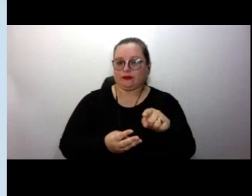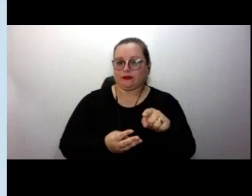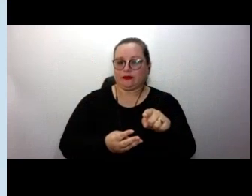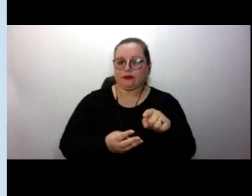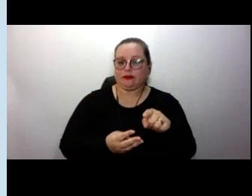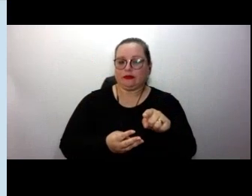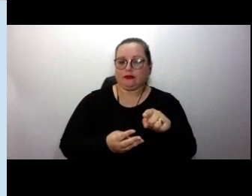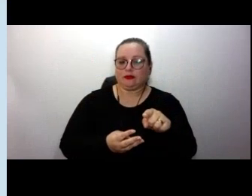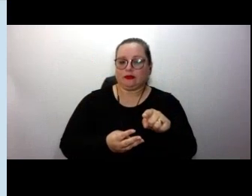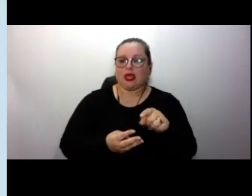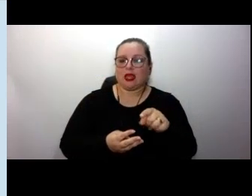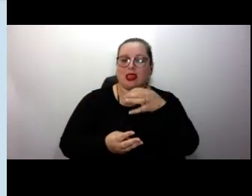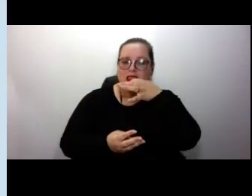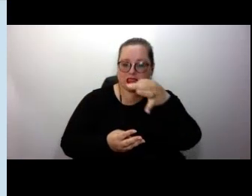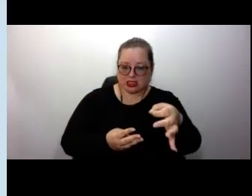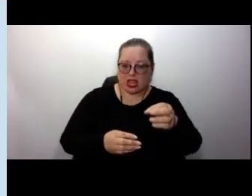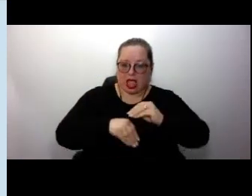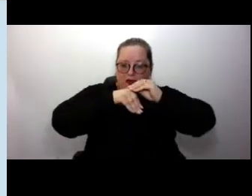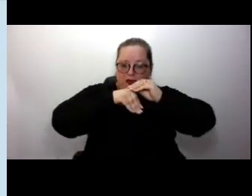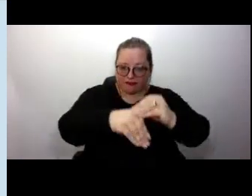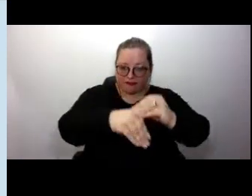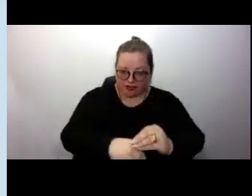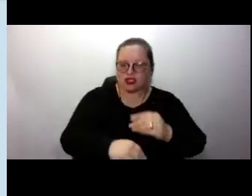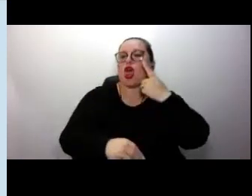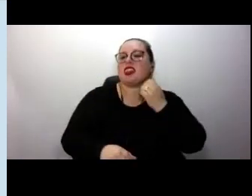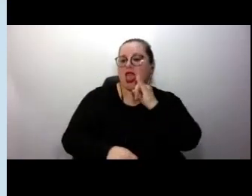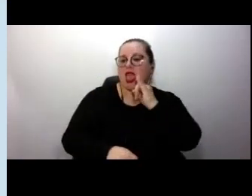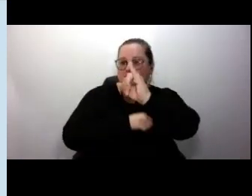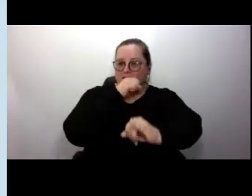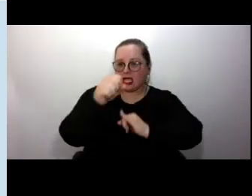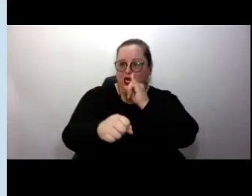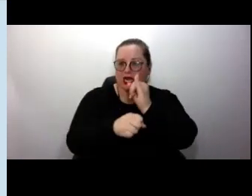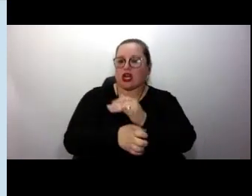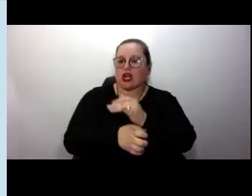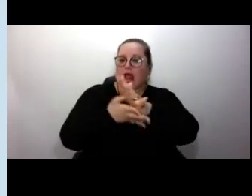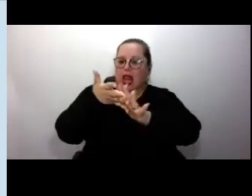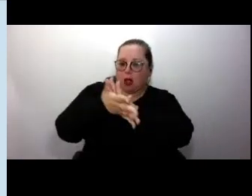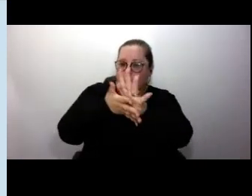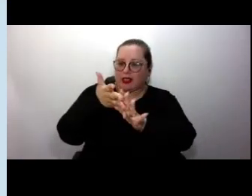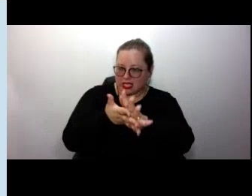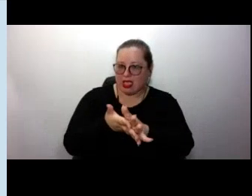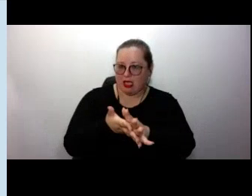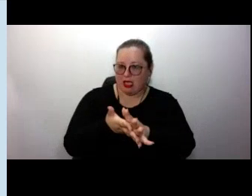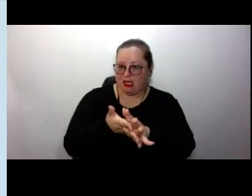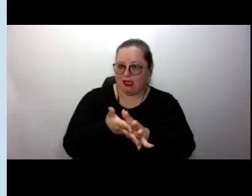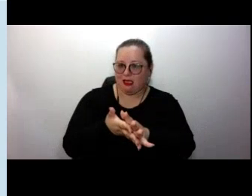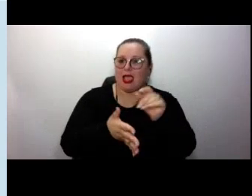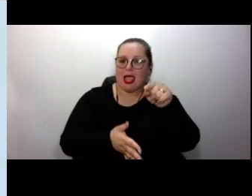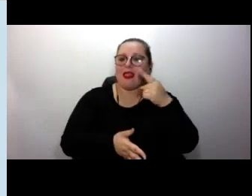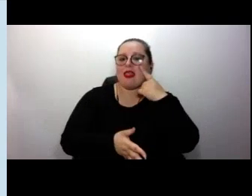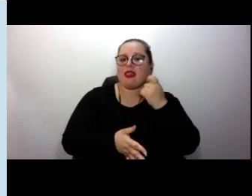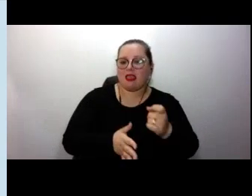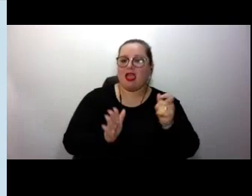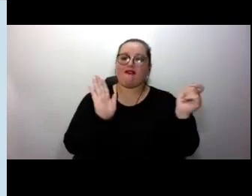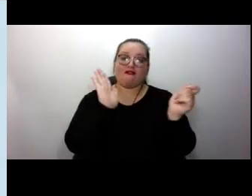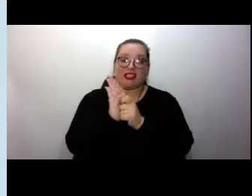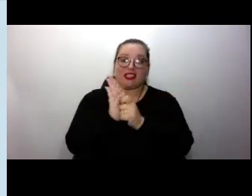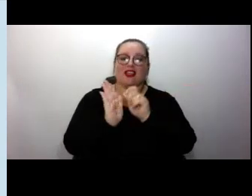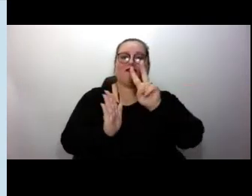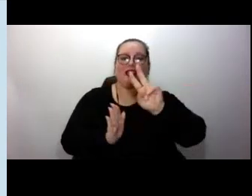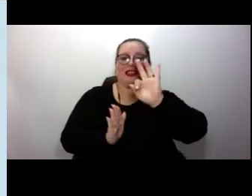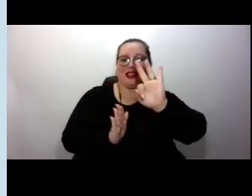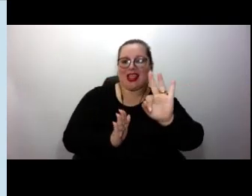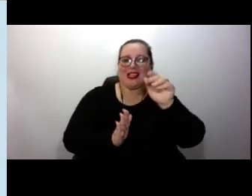se declara o se proclama el Día Internacional de las Lenguas de Señas. Ese día fue el 23 de septiembre, hace